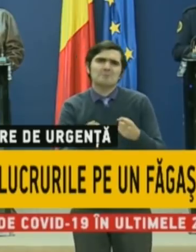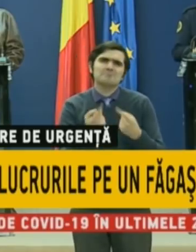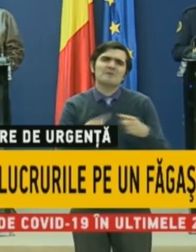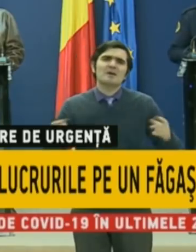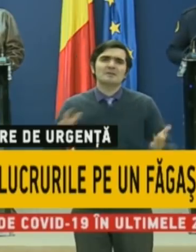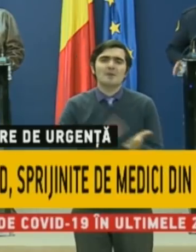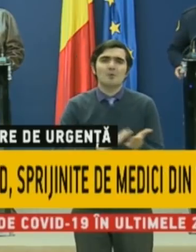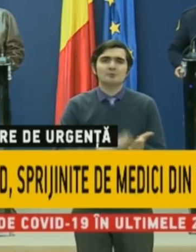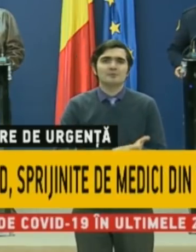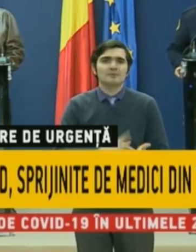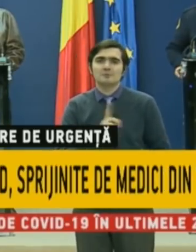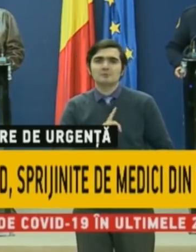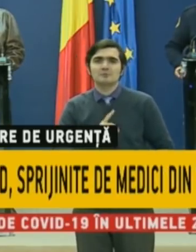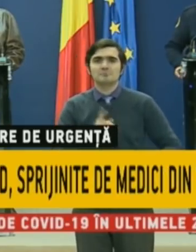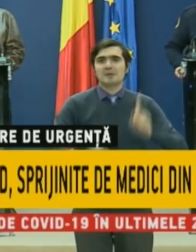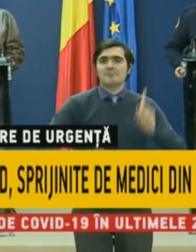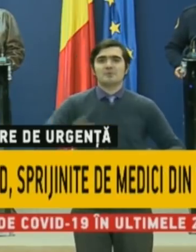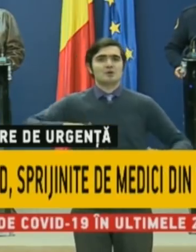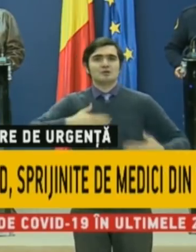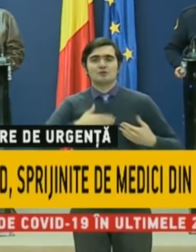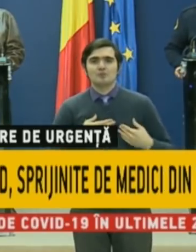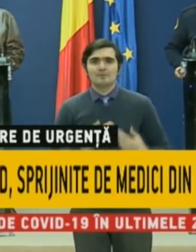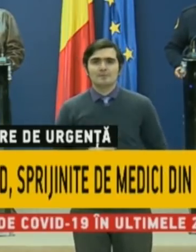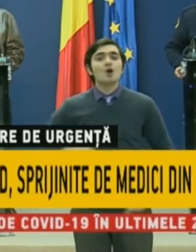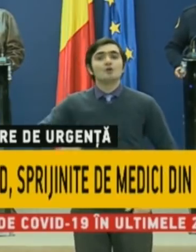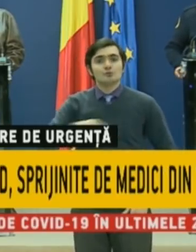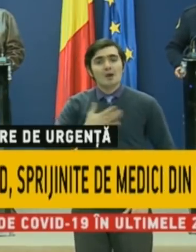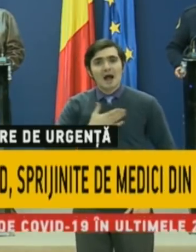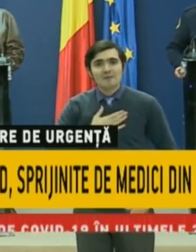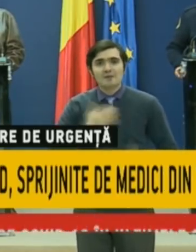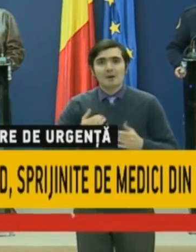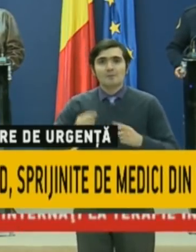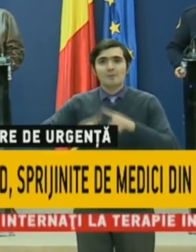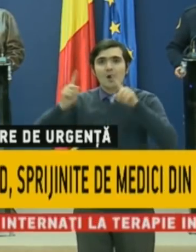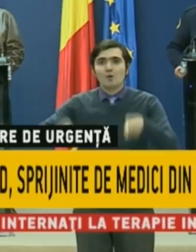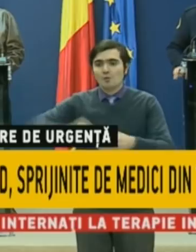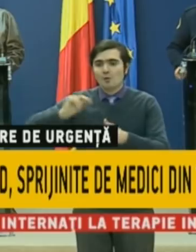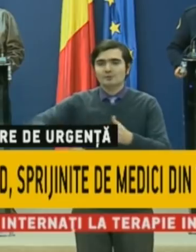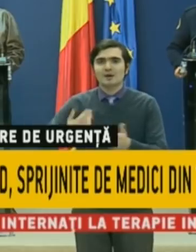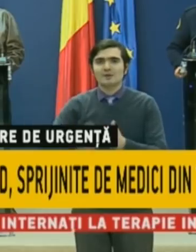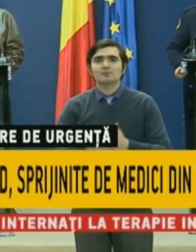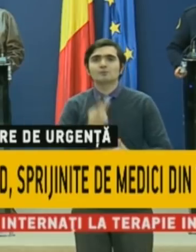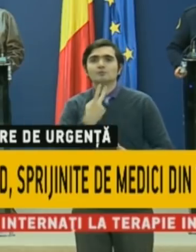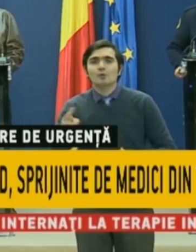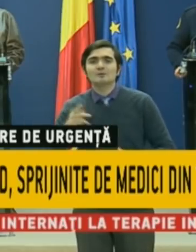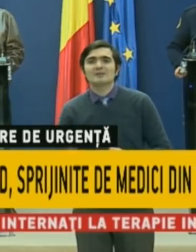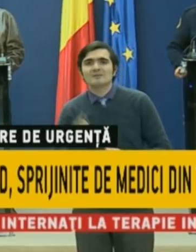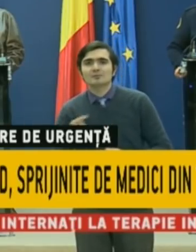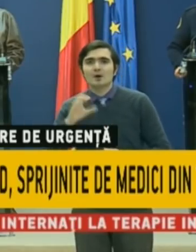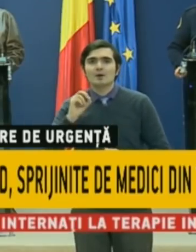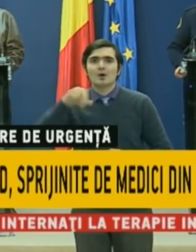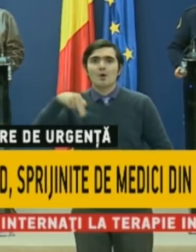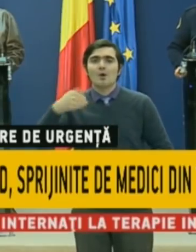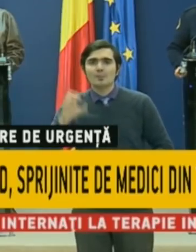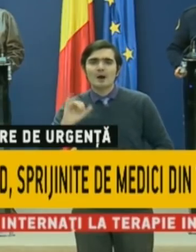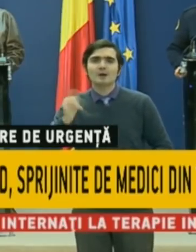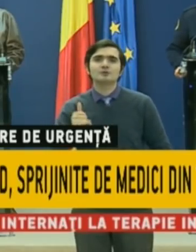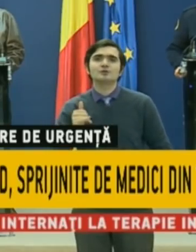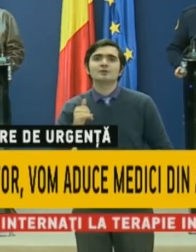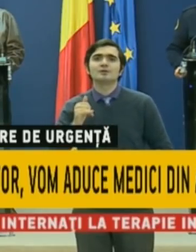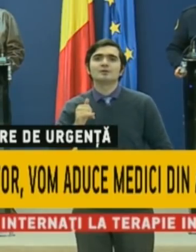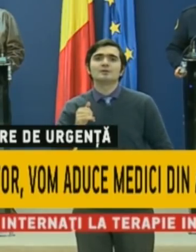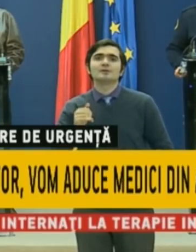motive care nu sunt în controlul nostru. Noi avem contractate 200 de ventilatoare deja de către ONAC și Inspectoratul General pentru